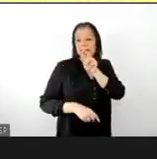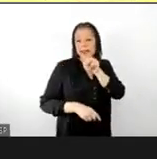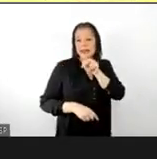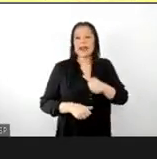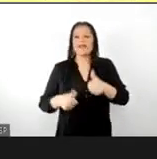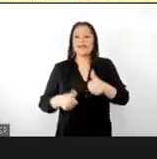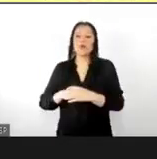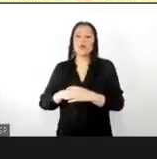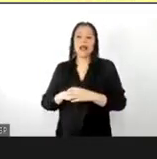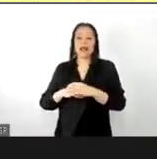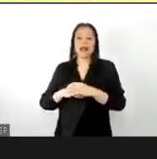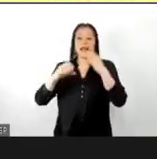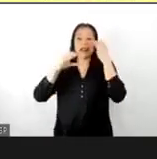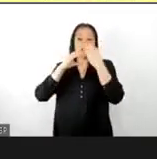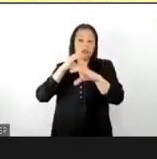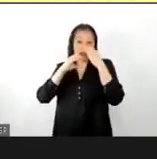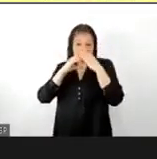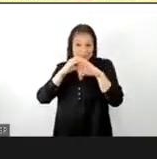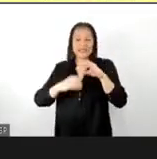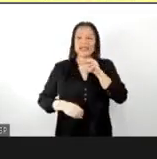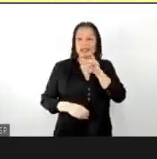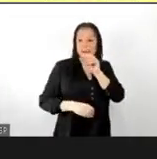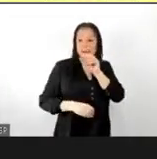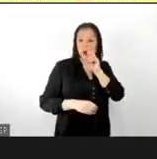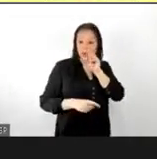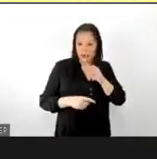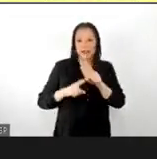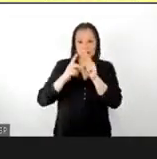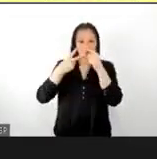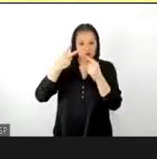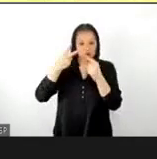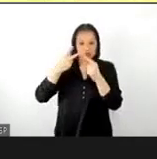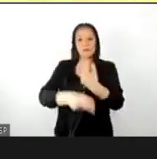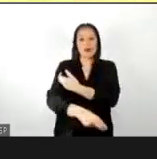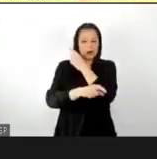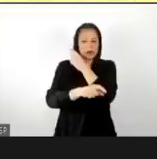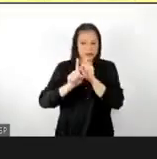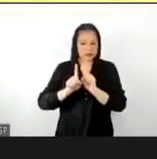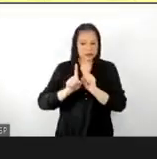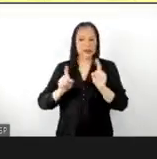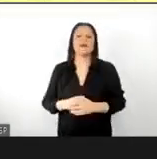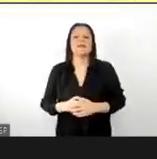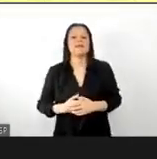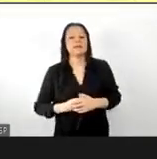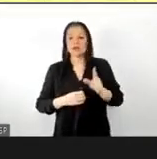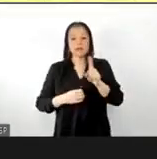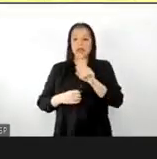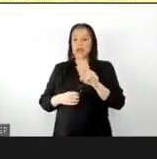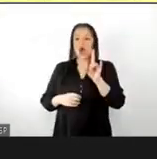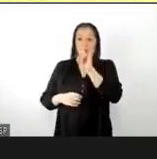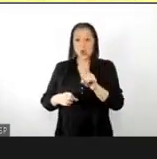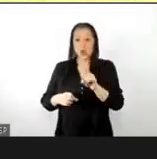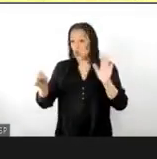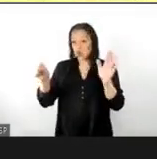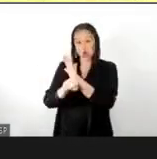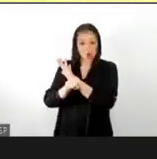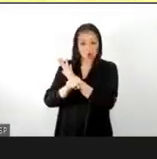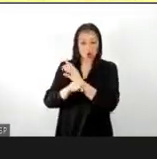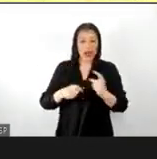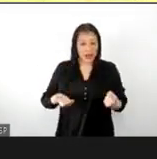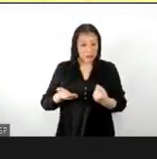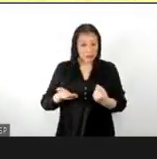mensajero de Pfizer y de Moderna y de CureVac. Mire, entonces ahí no uso todo el virus, no uso la cáscara